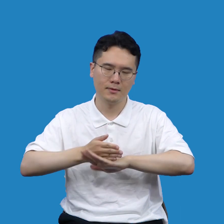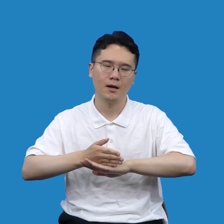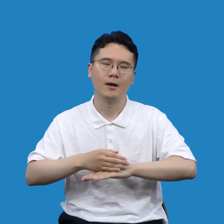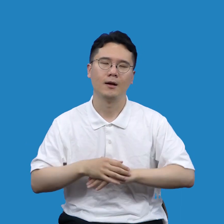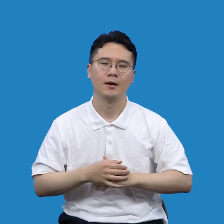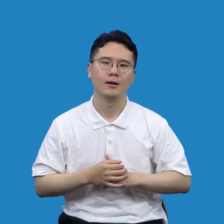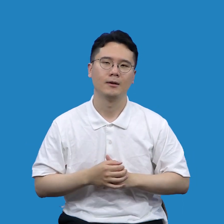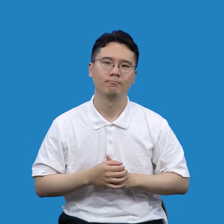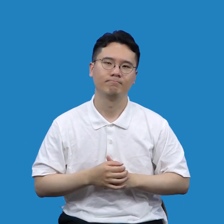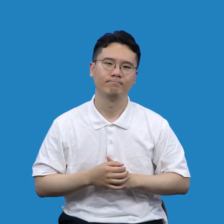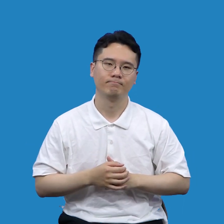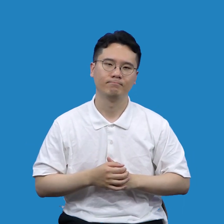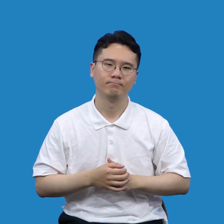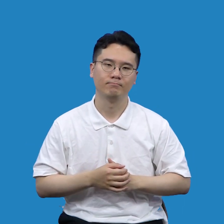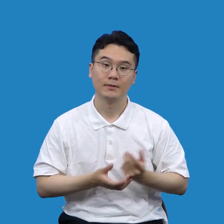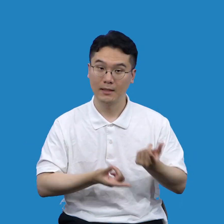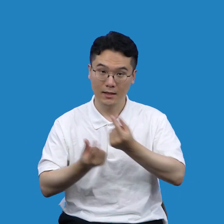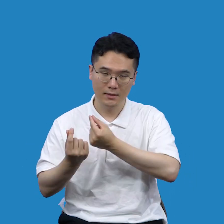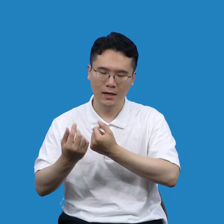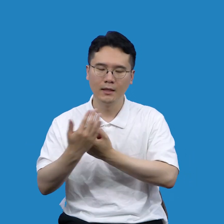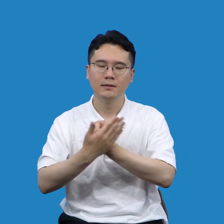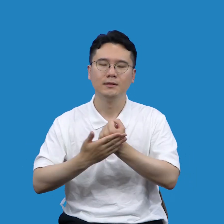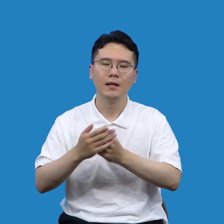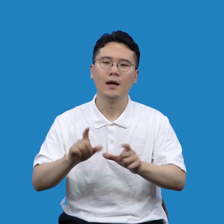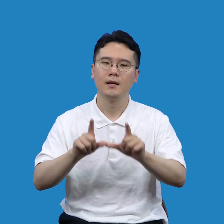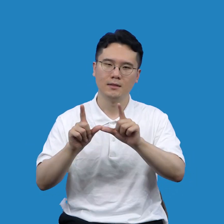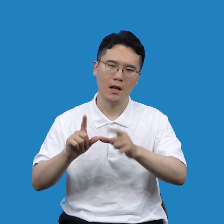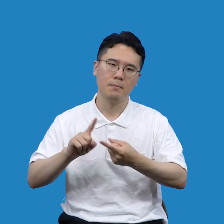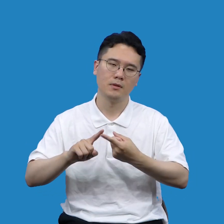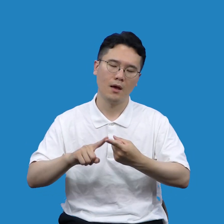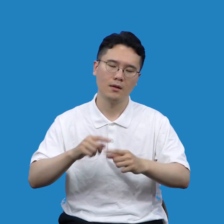사건입니다. 다 같이 은혜의 삶에 대한 감사.